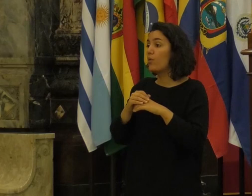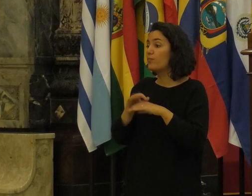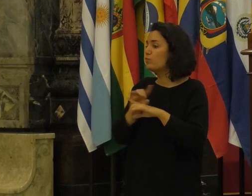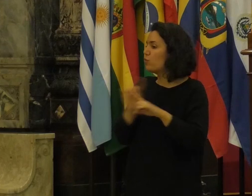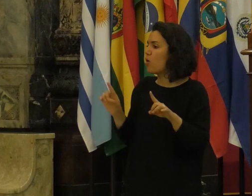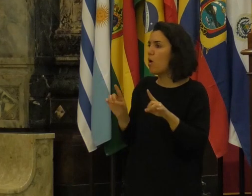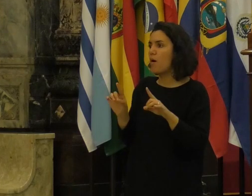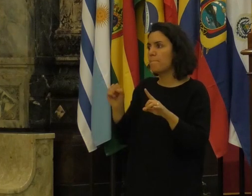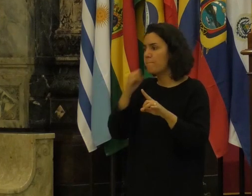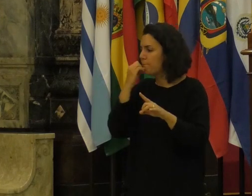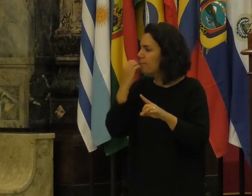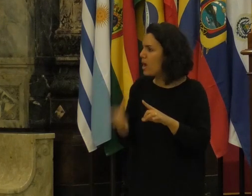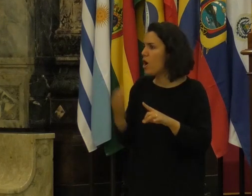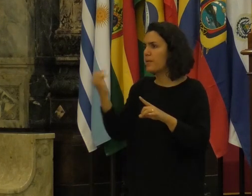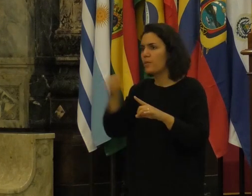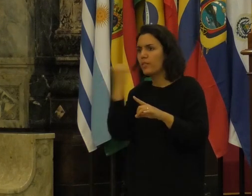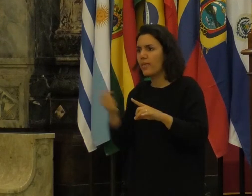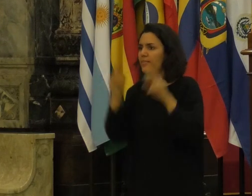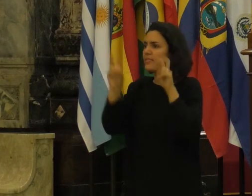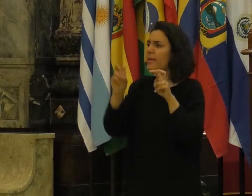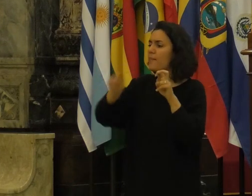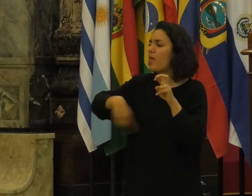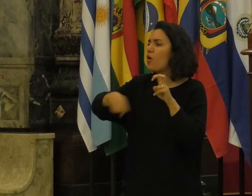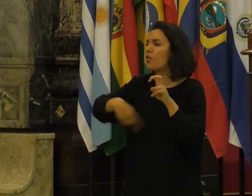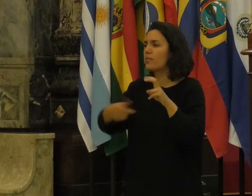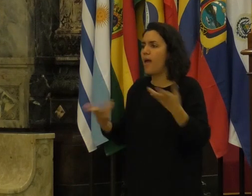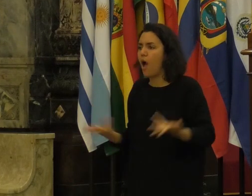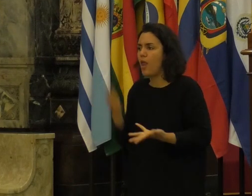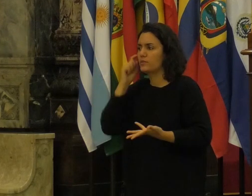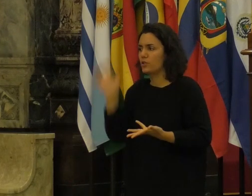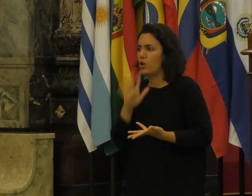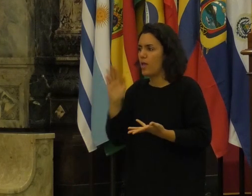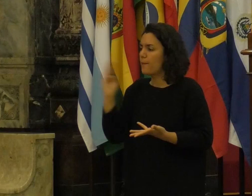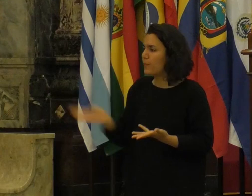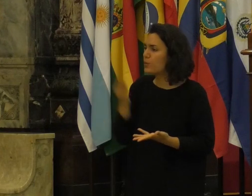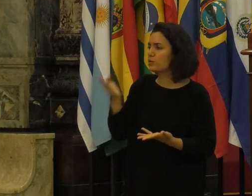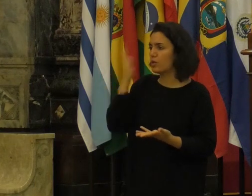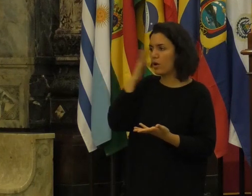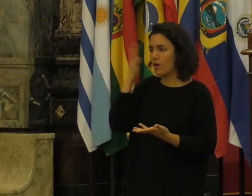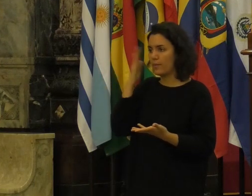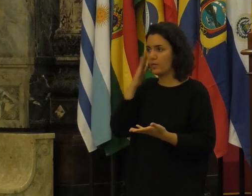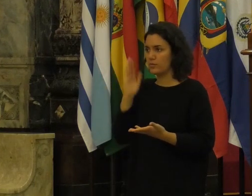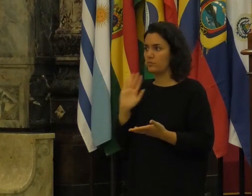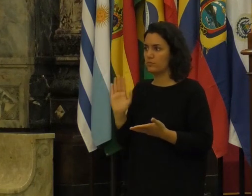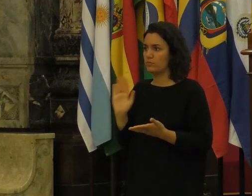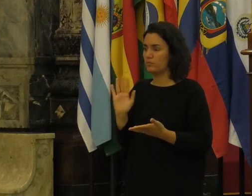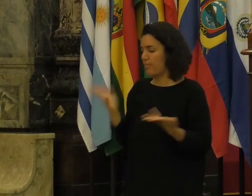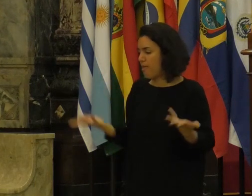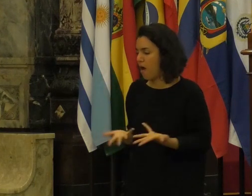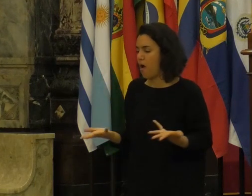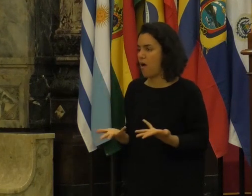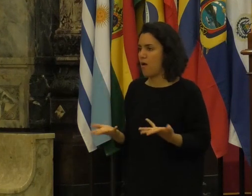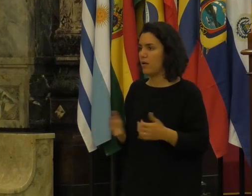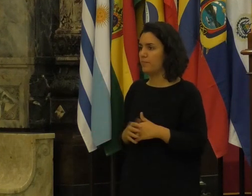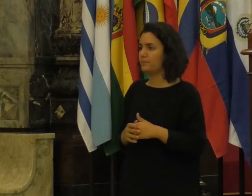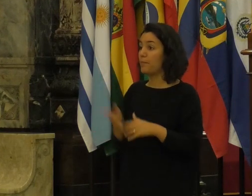documento para tomarnos al tema del lugar de la psicología en el contexto de la producción de conocimientos recientes.